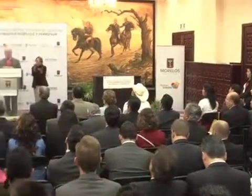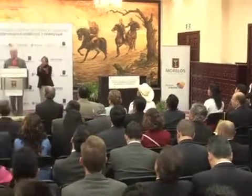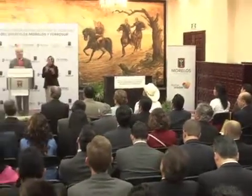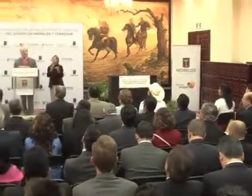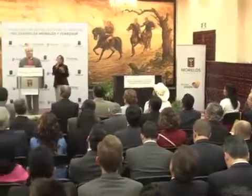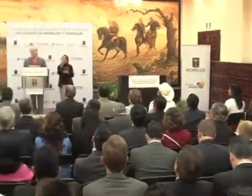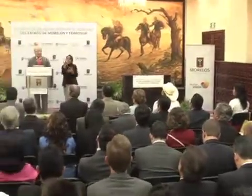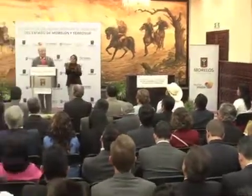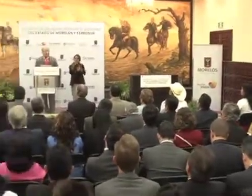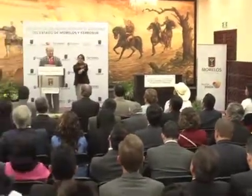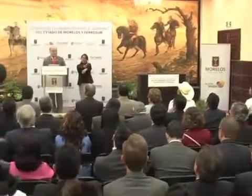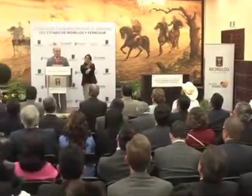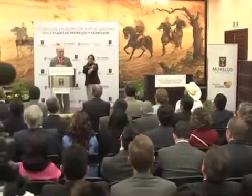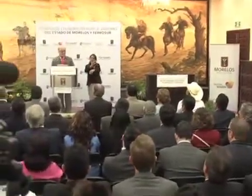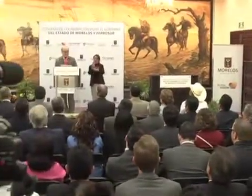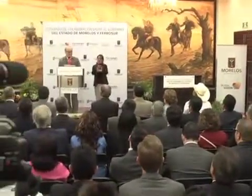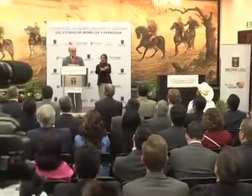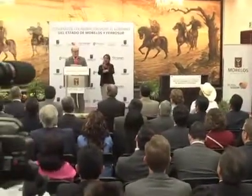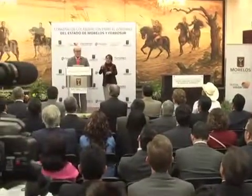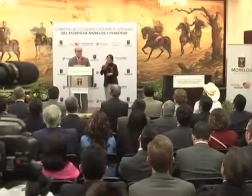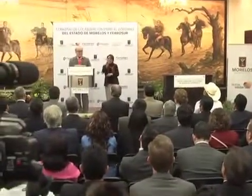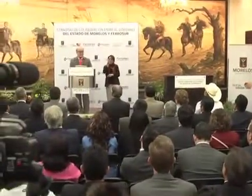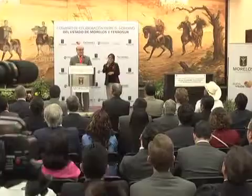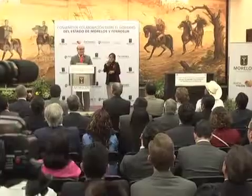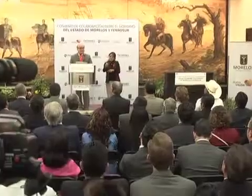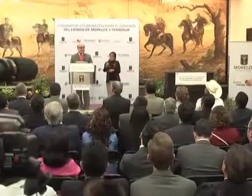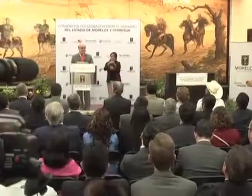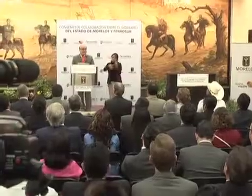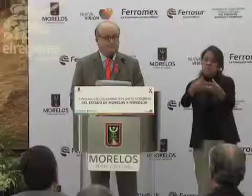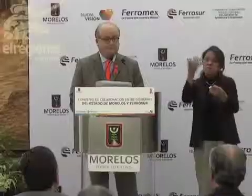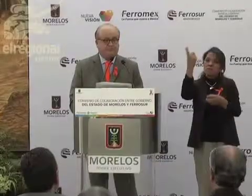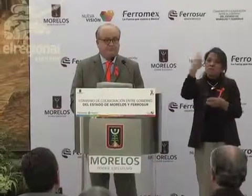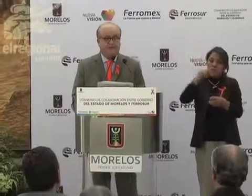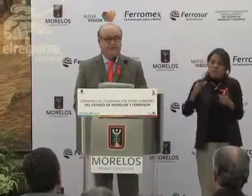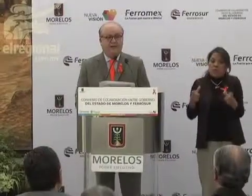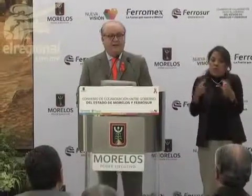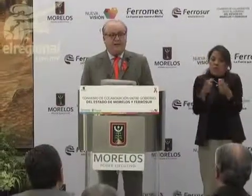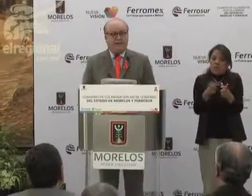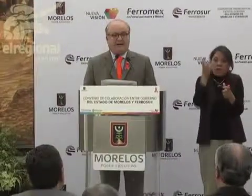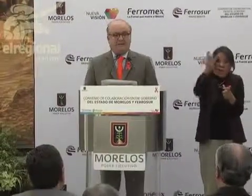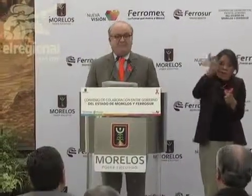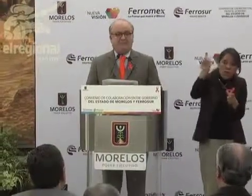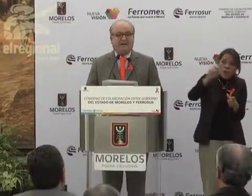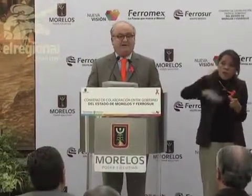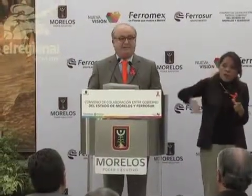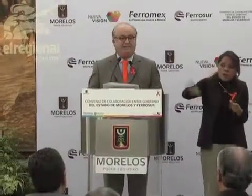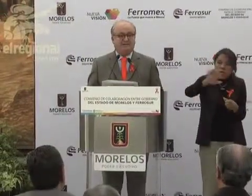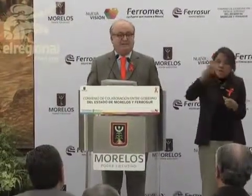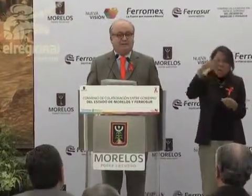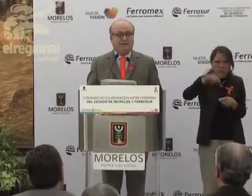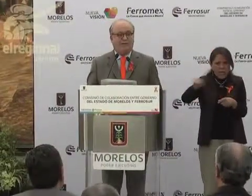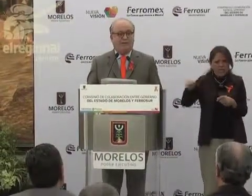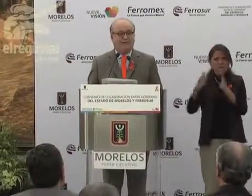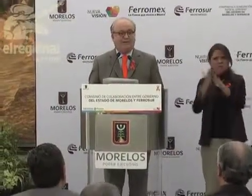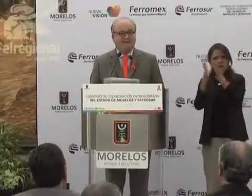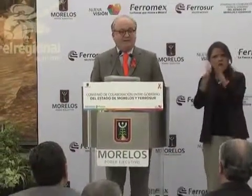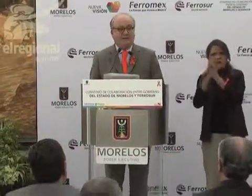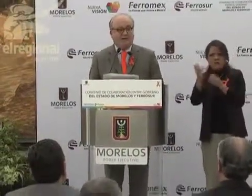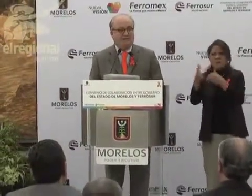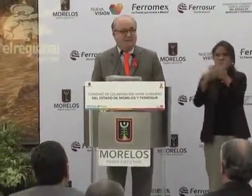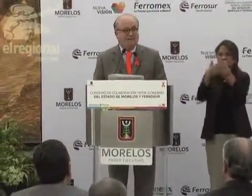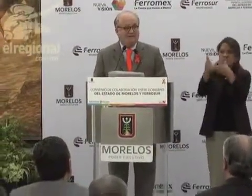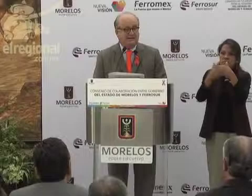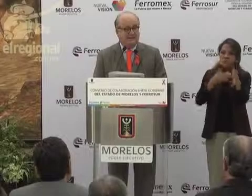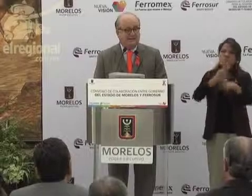normas ambientales y en el que diariamente eran depositadas las más de 200.000 toneladas que genera Cuernavaca. Durante su pronunciamiento en el marco de la firma del convenio de